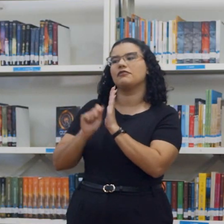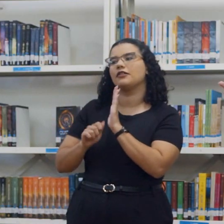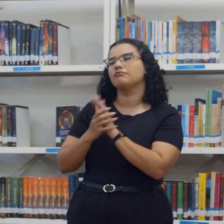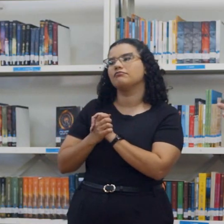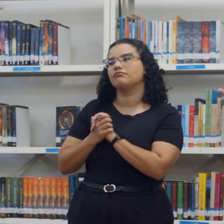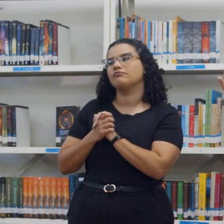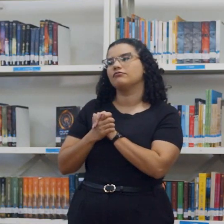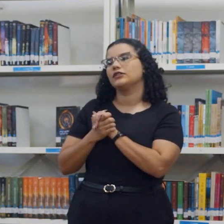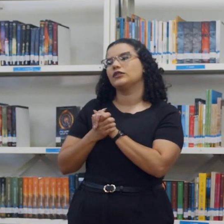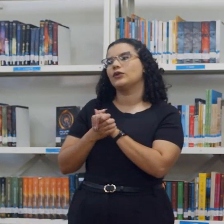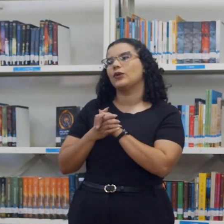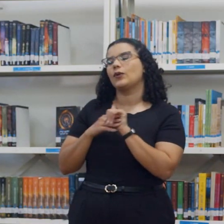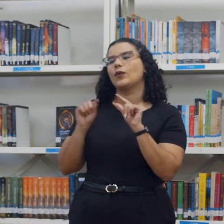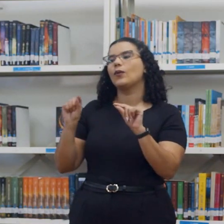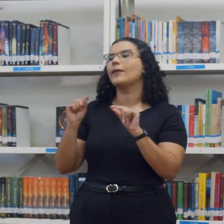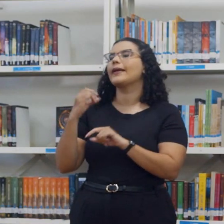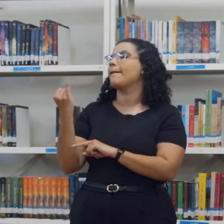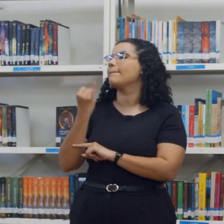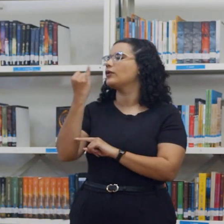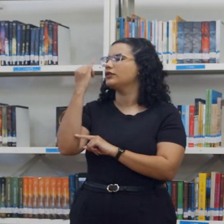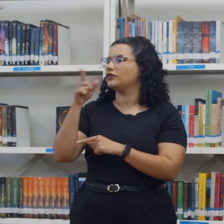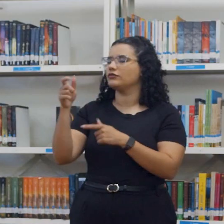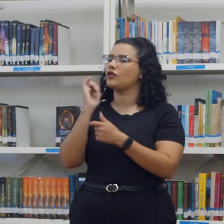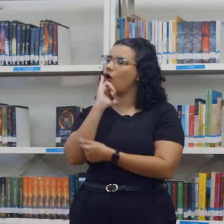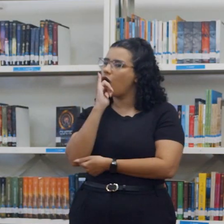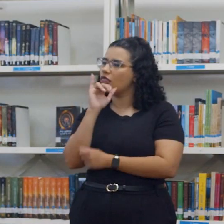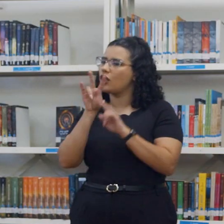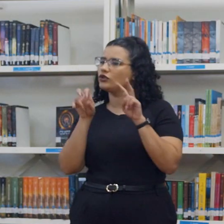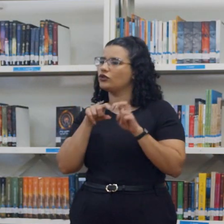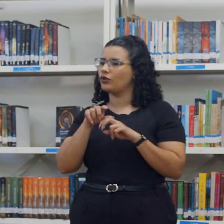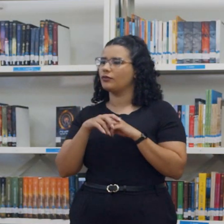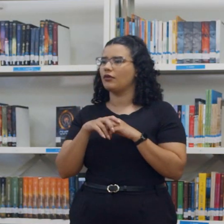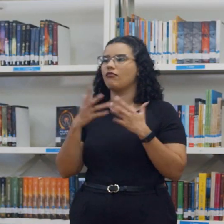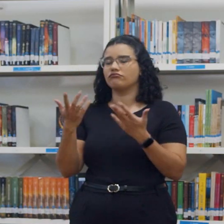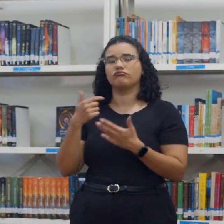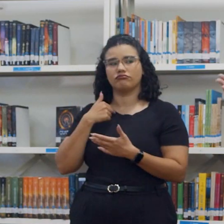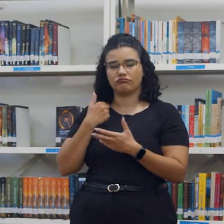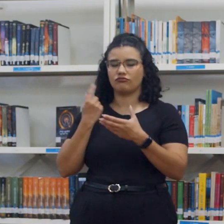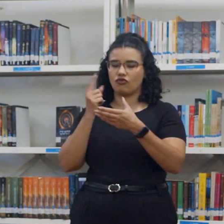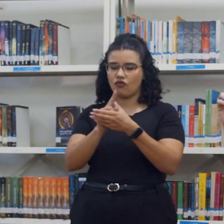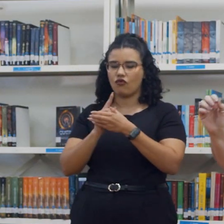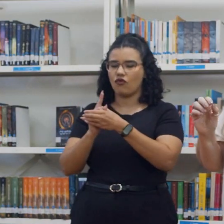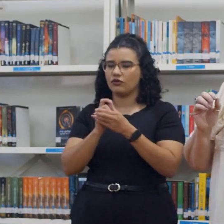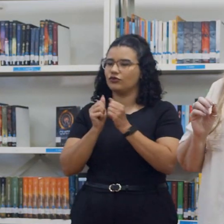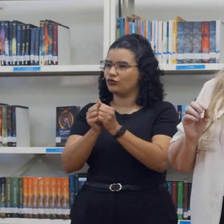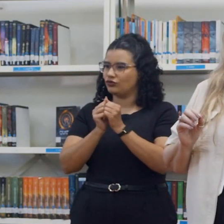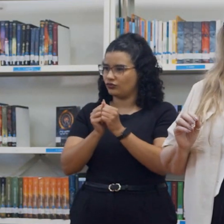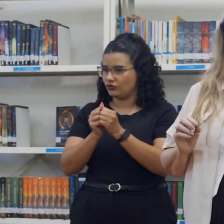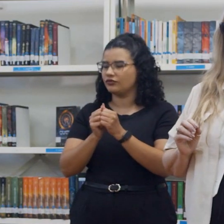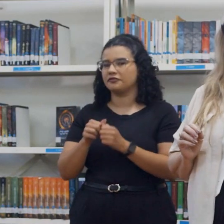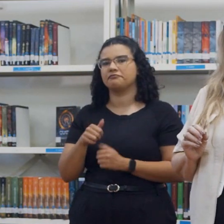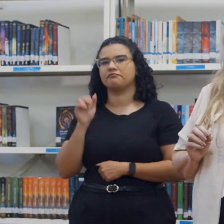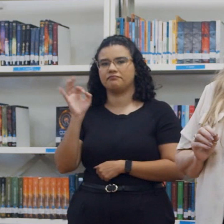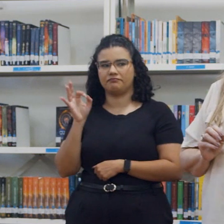O que é importante narrar, por exemplo? A convivência com eles. Então, o que a gente